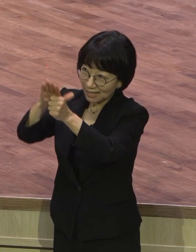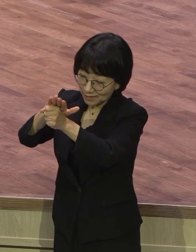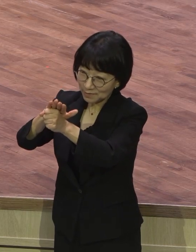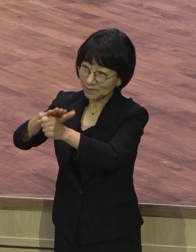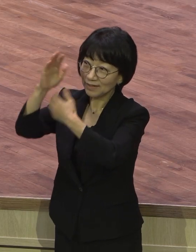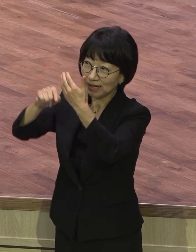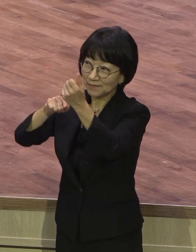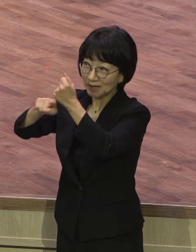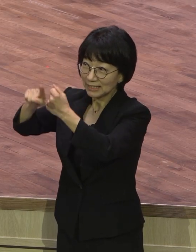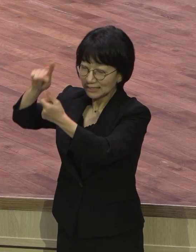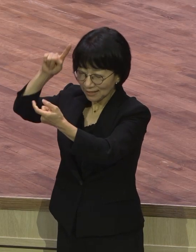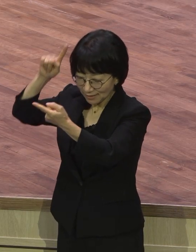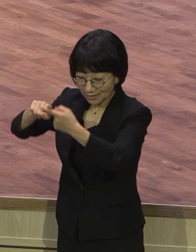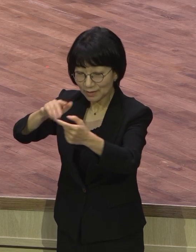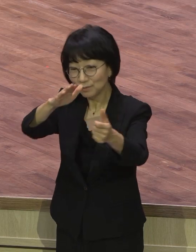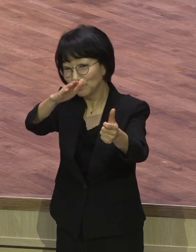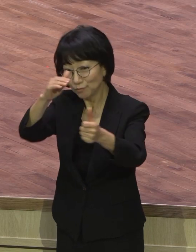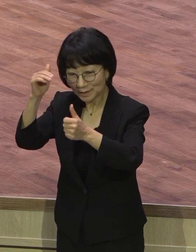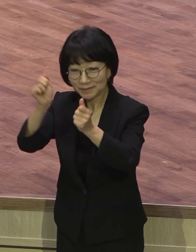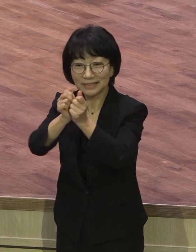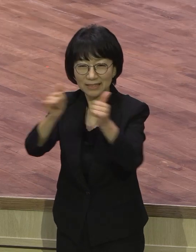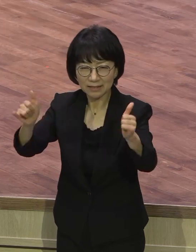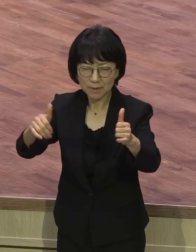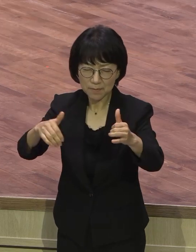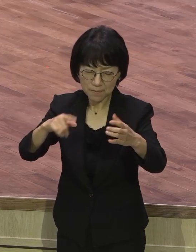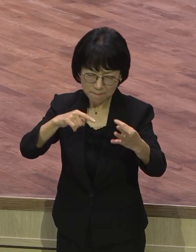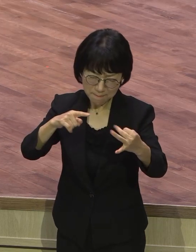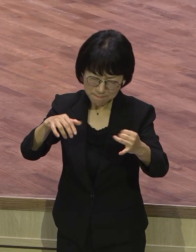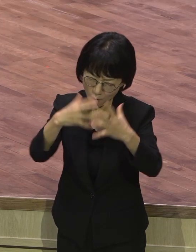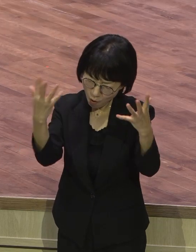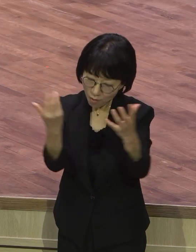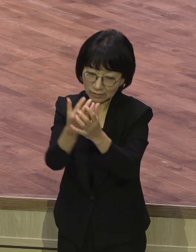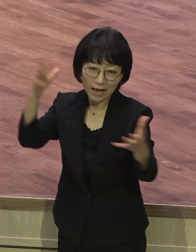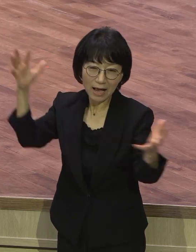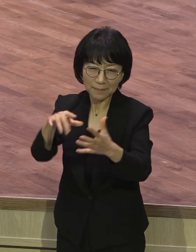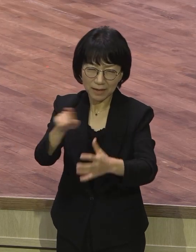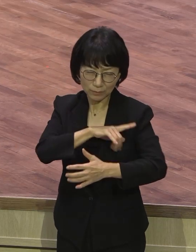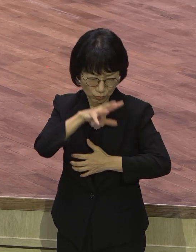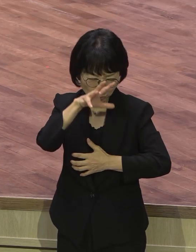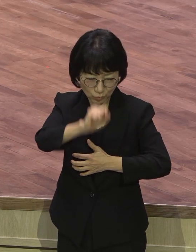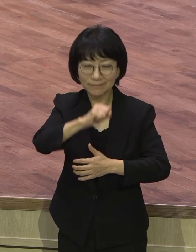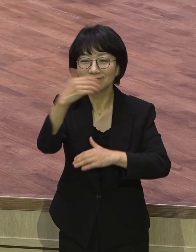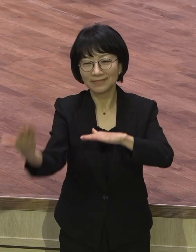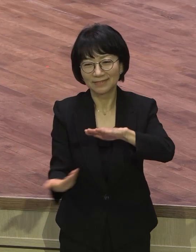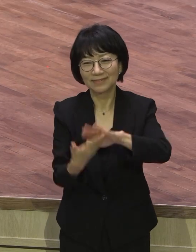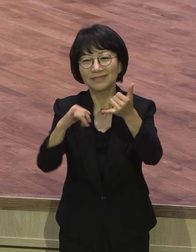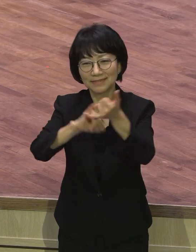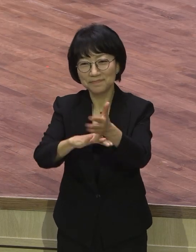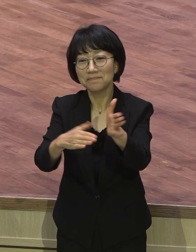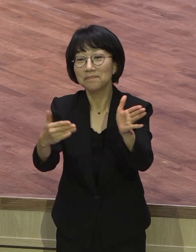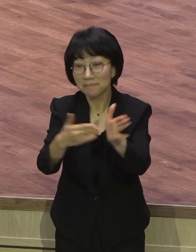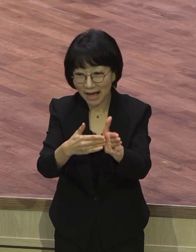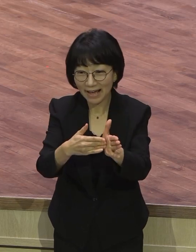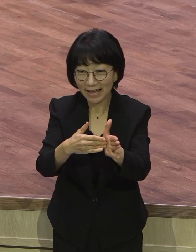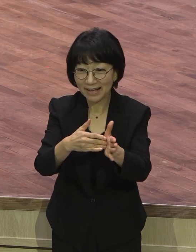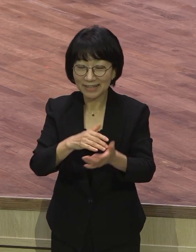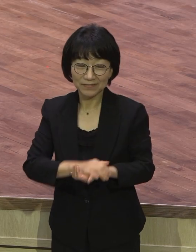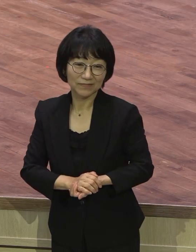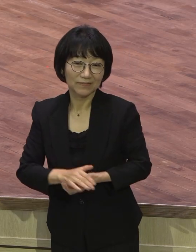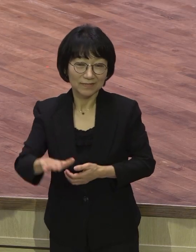우리 심을 입은 자는 뭐요? 모든 것이 합력하여 선을 이룬다. 선을 이루세요. 예수